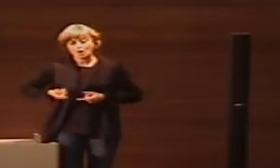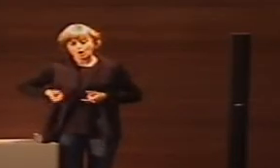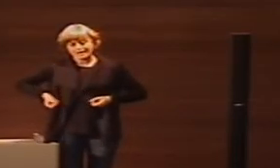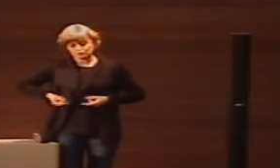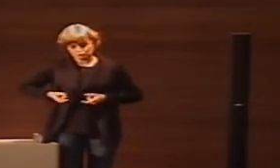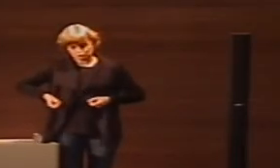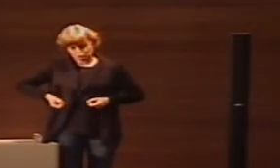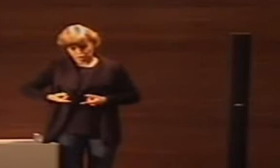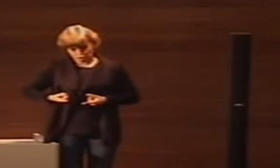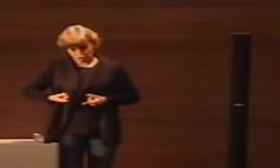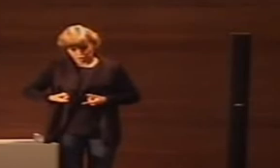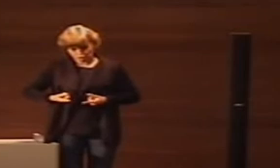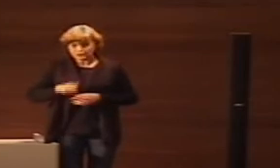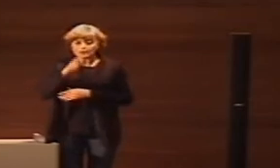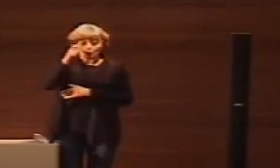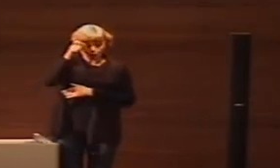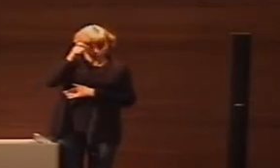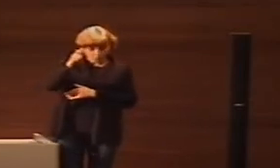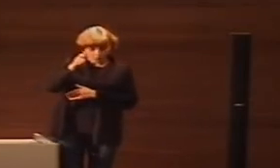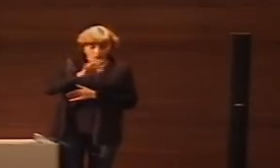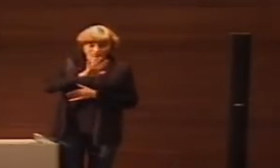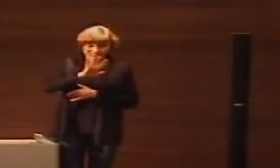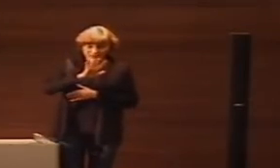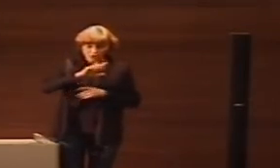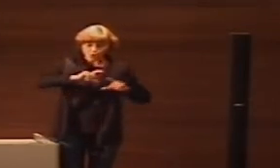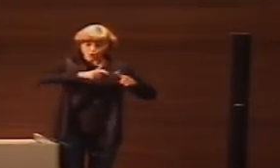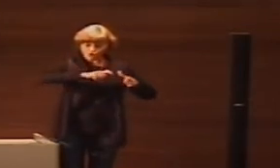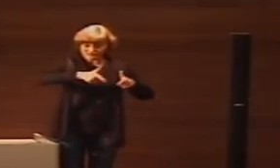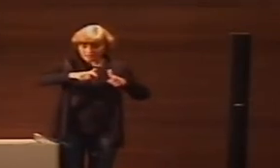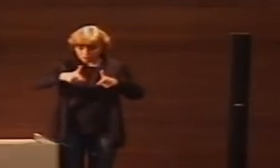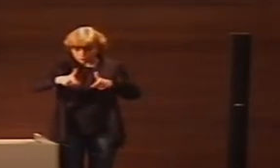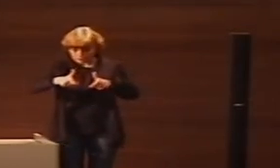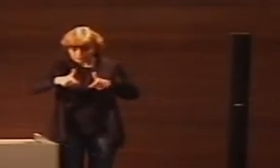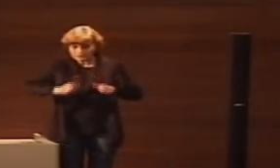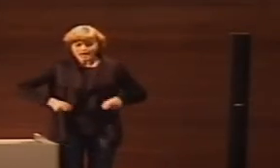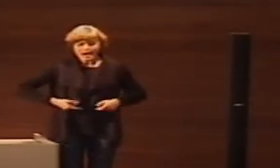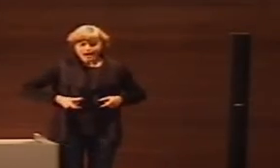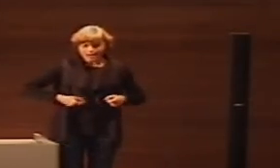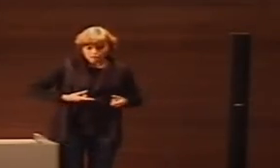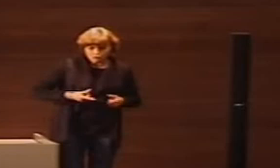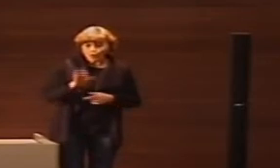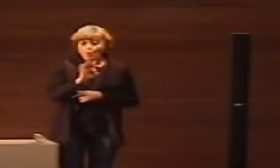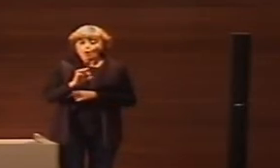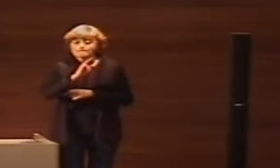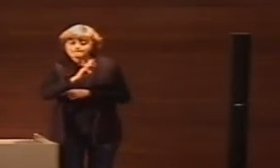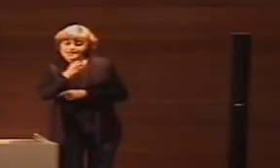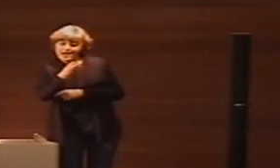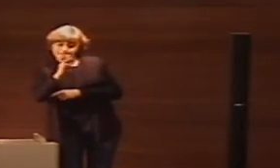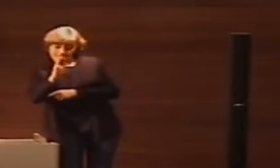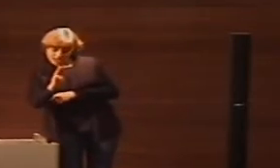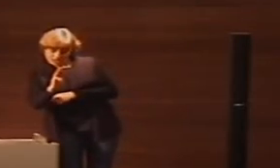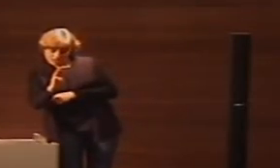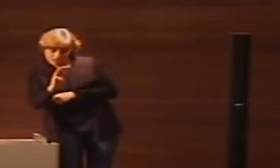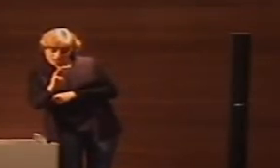hacían la recogida selectiva de las 5 fracciones con el modelo puerta a puerta y con el modelo área de